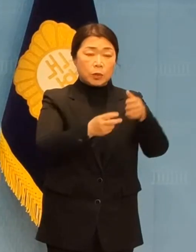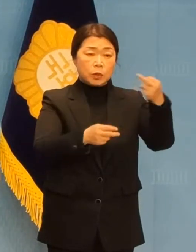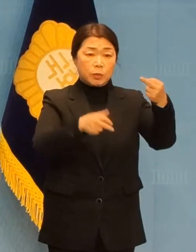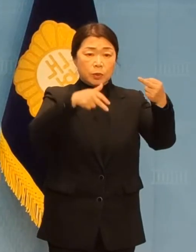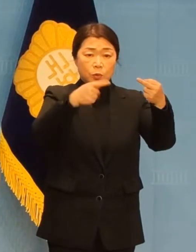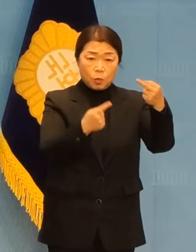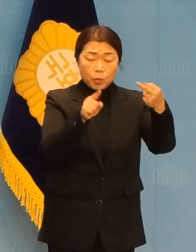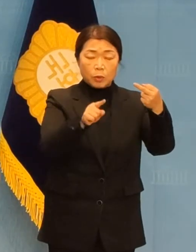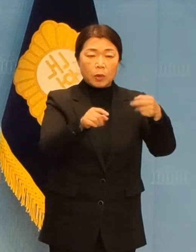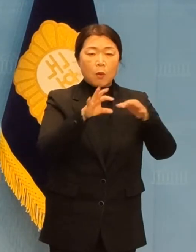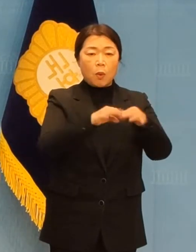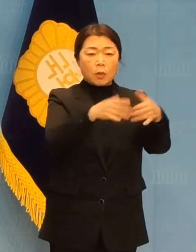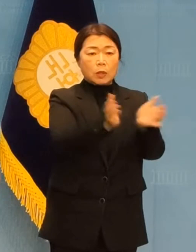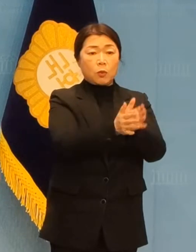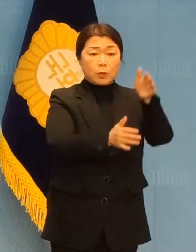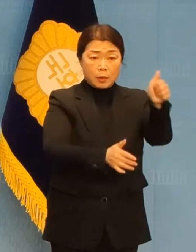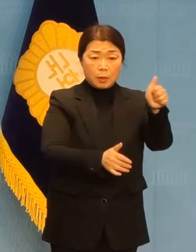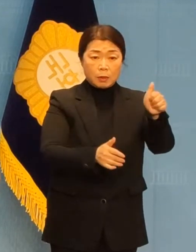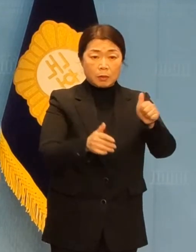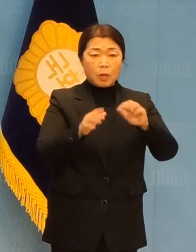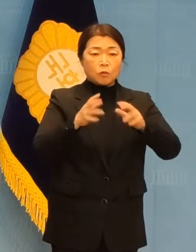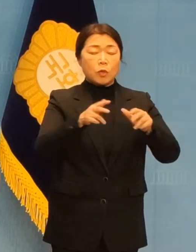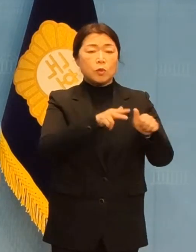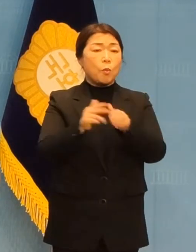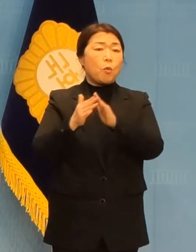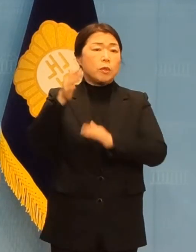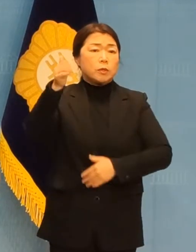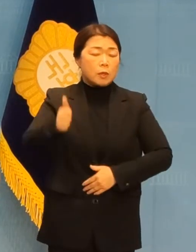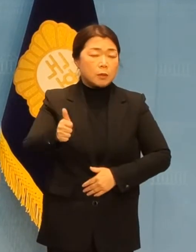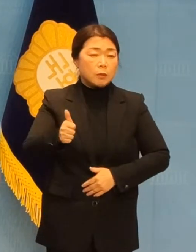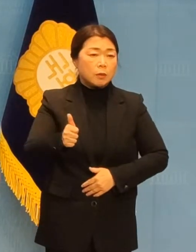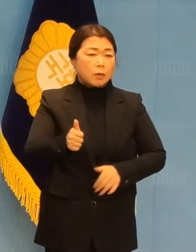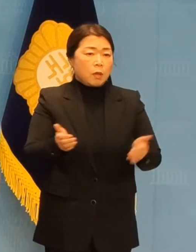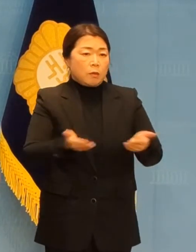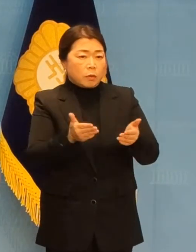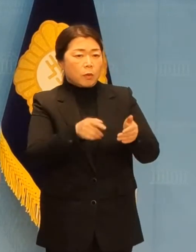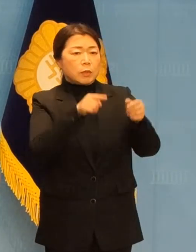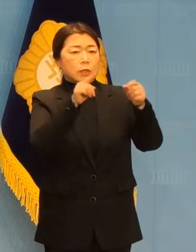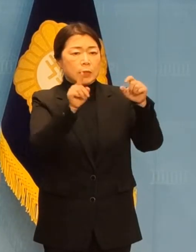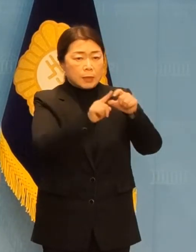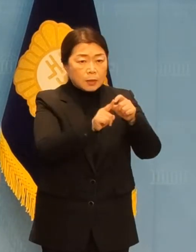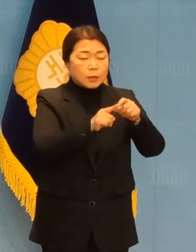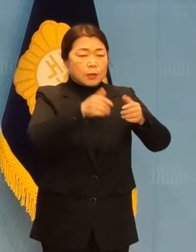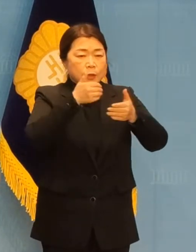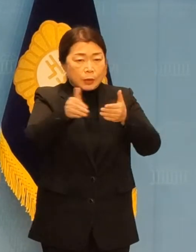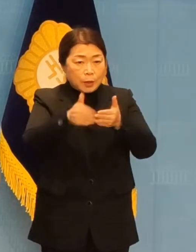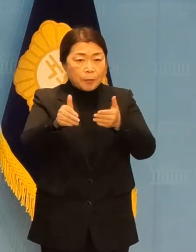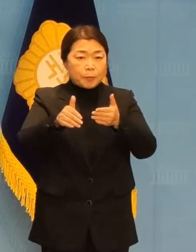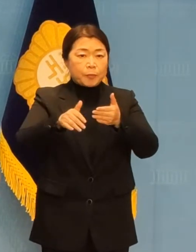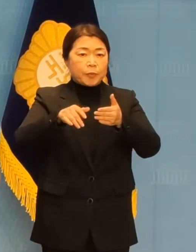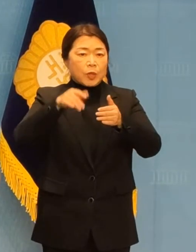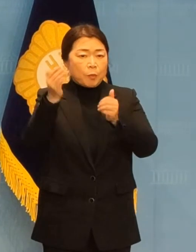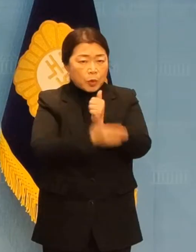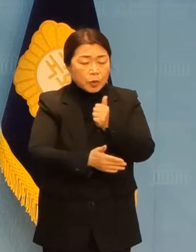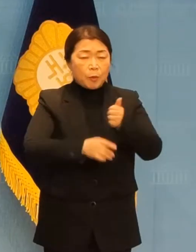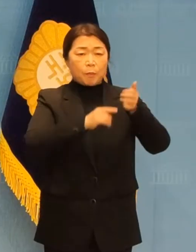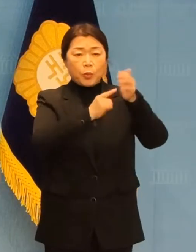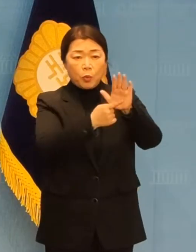관계기관의 장, 즉 국정원장입니다. 테러를 선동하는 글, 그림, 상징적 표현물,